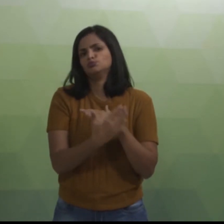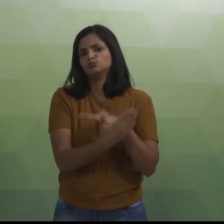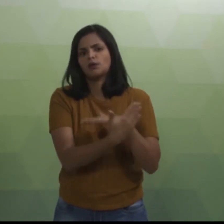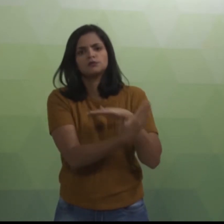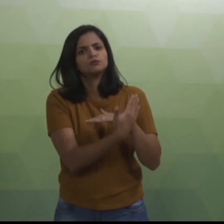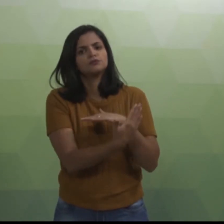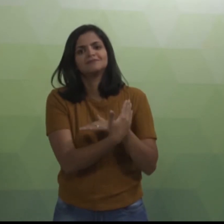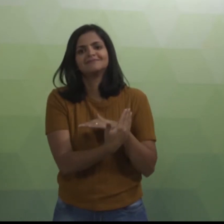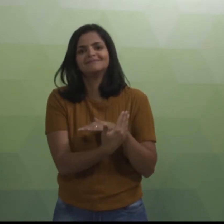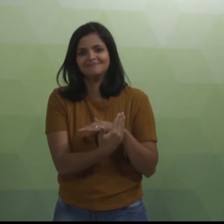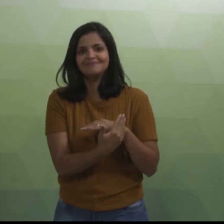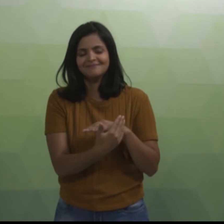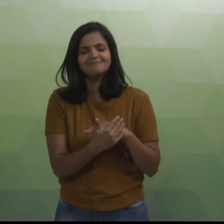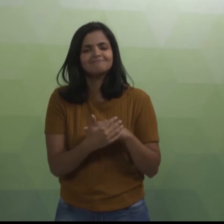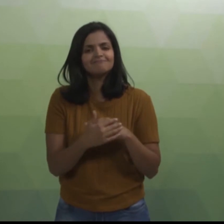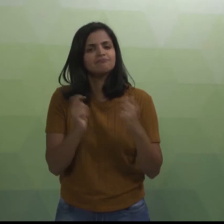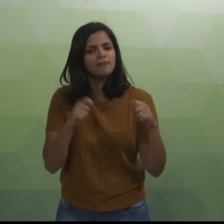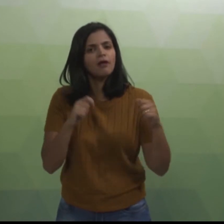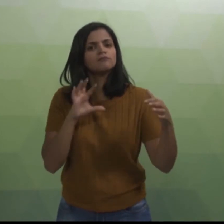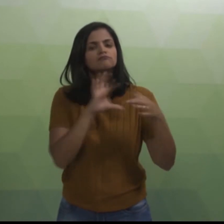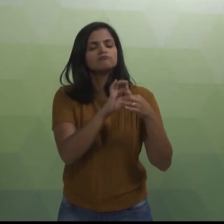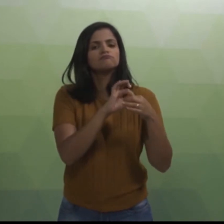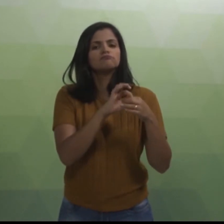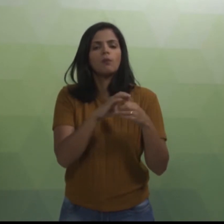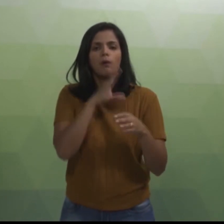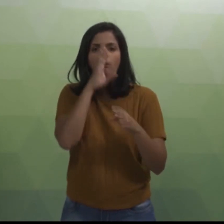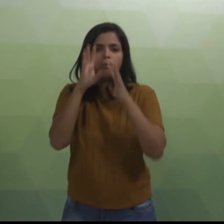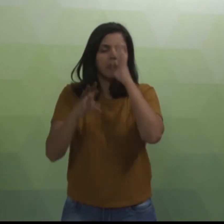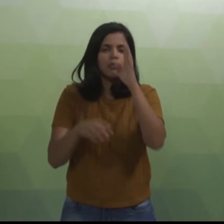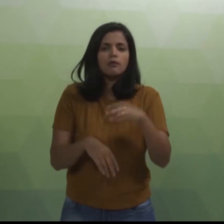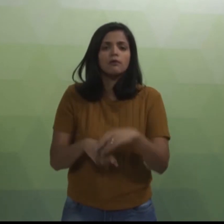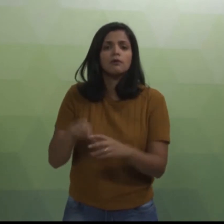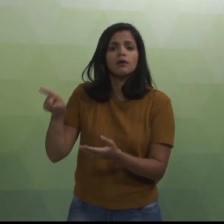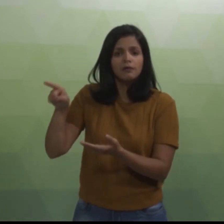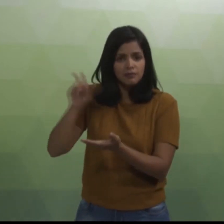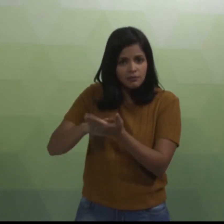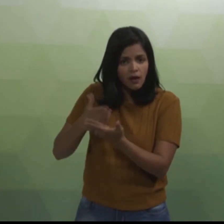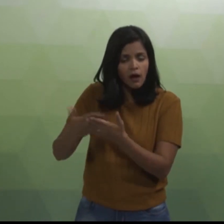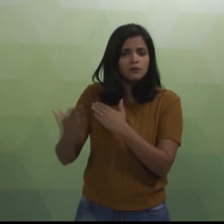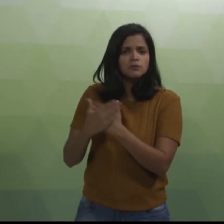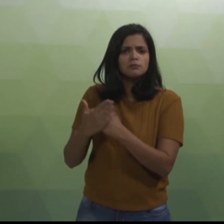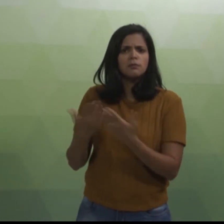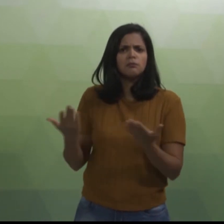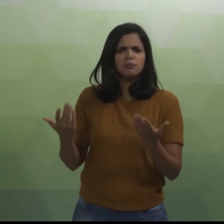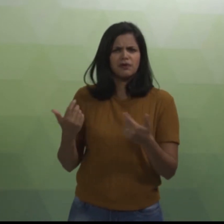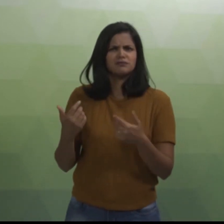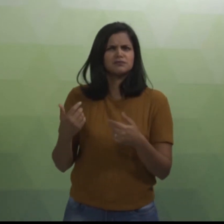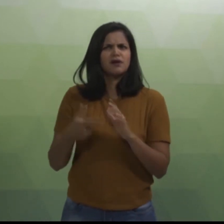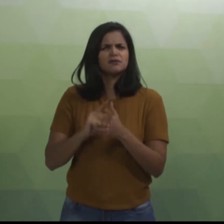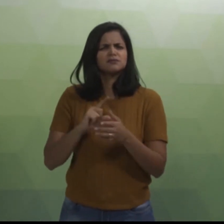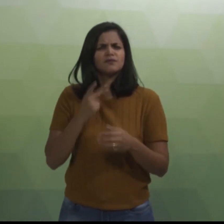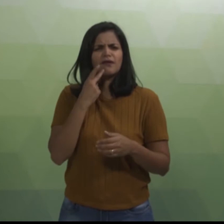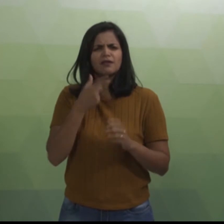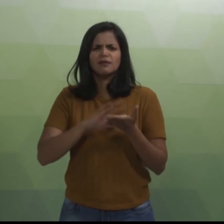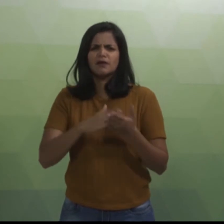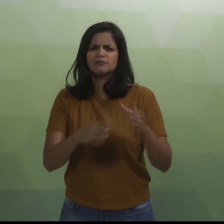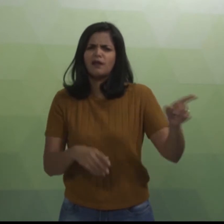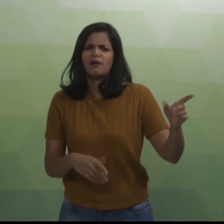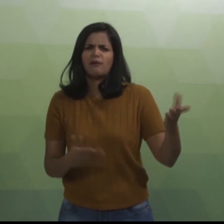pessoa, você o segundo. E quem está ao meu lado, o terceiro. Não podemos fazer isso aleatoriamente, não. Marcar o intérprete